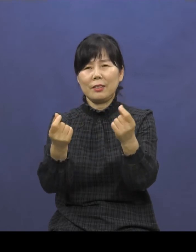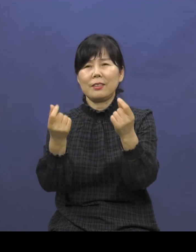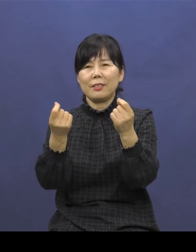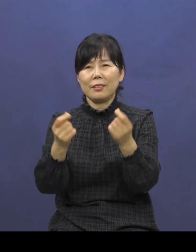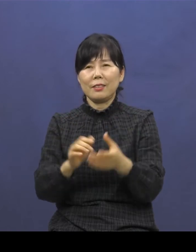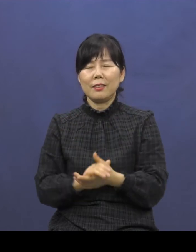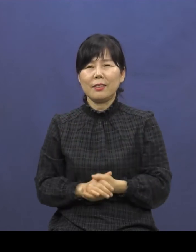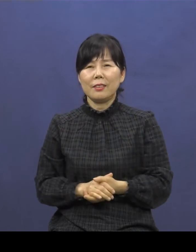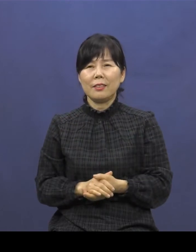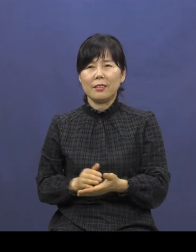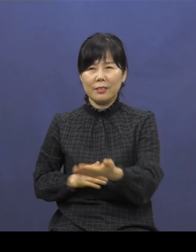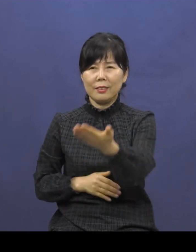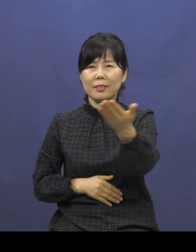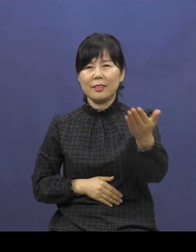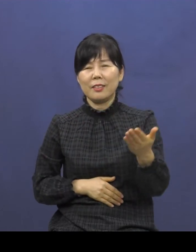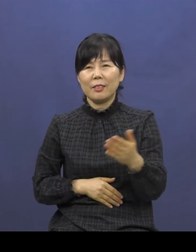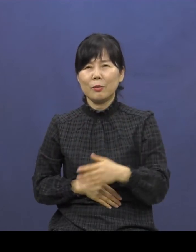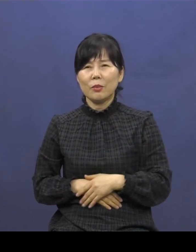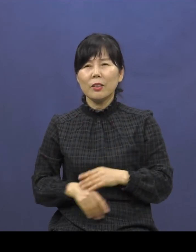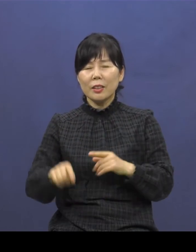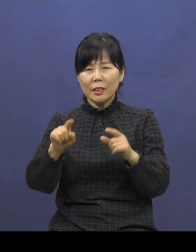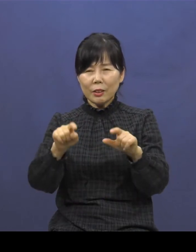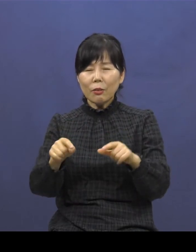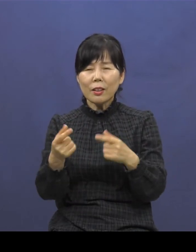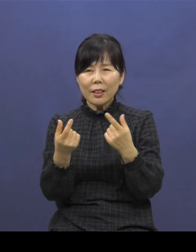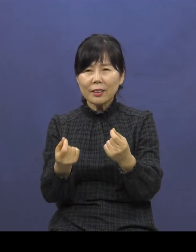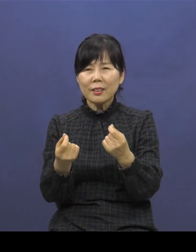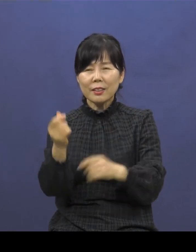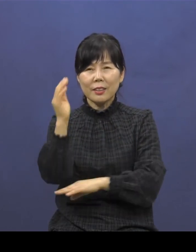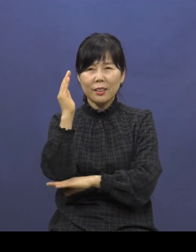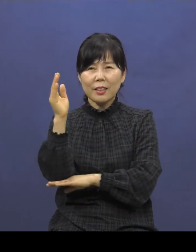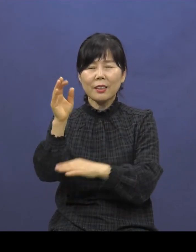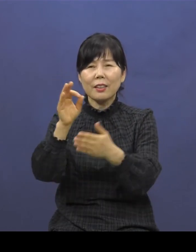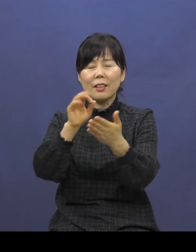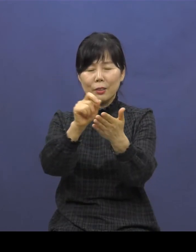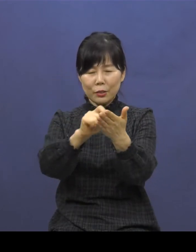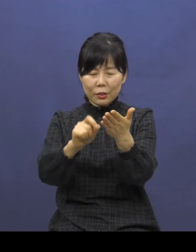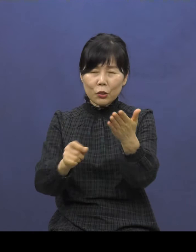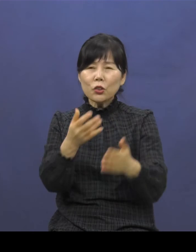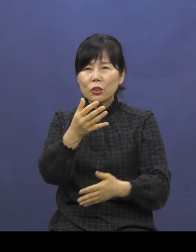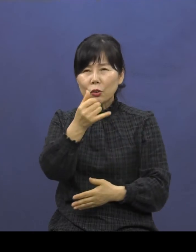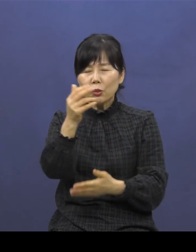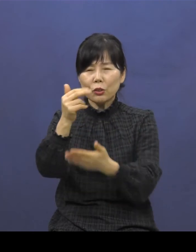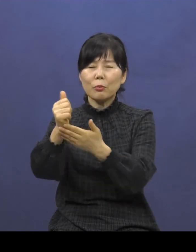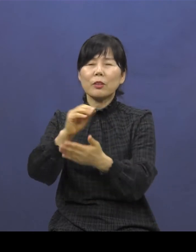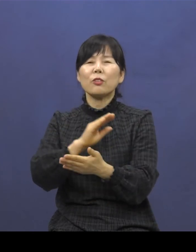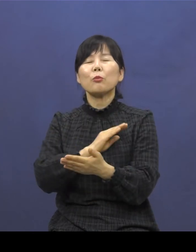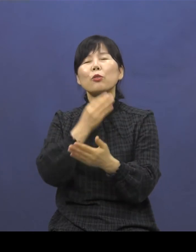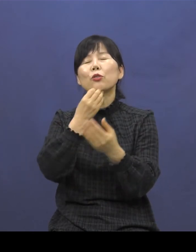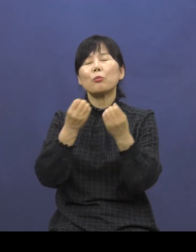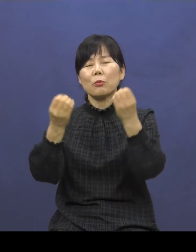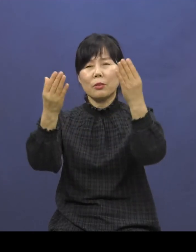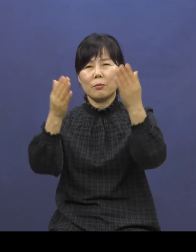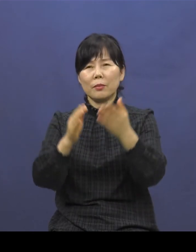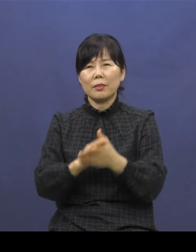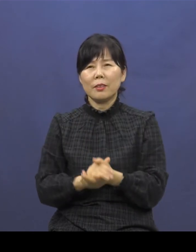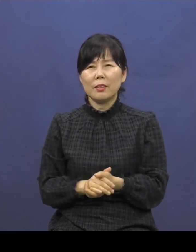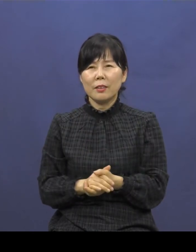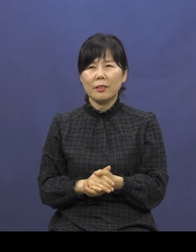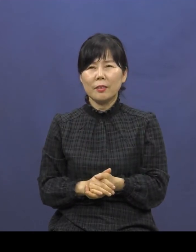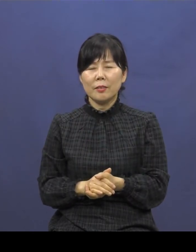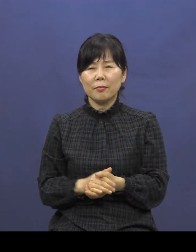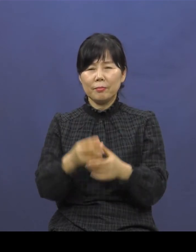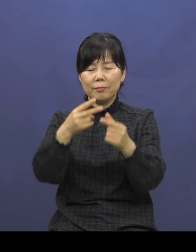그러나 이제, 전 여러분이 바로 그런 스토리를 쓸 수 있기를 주의 이름으로 축원합니다.